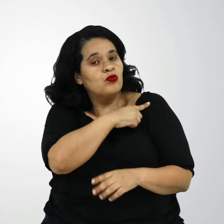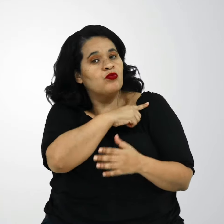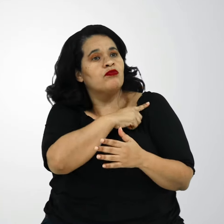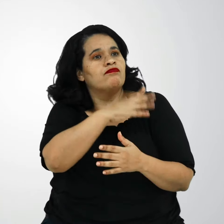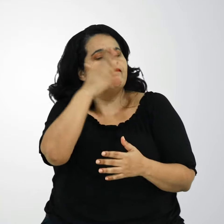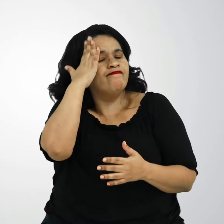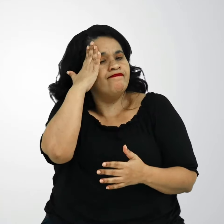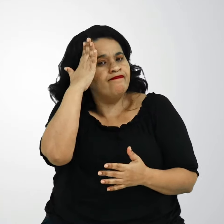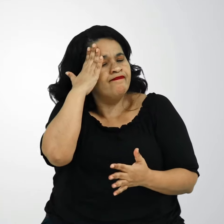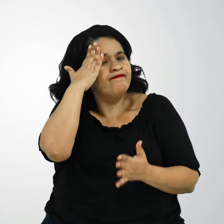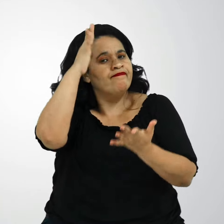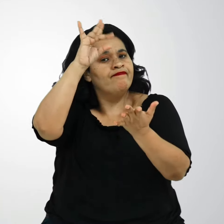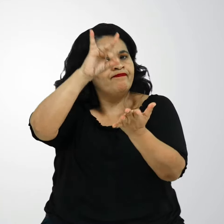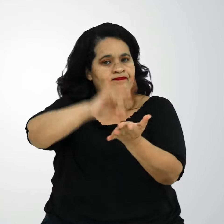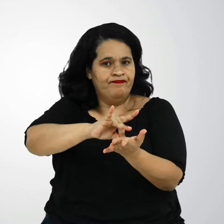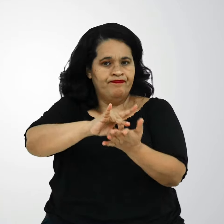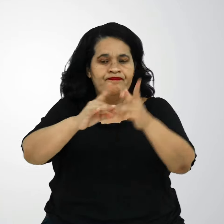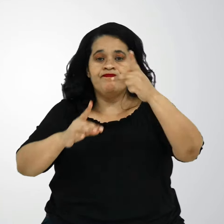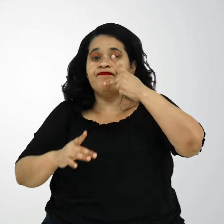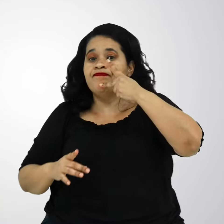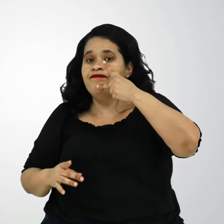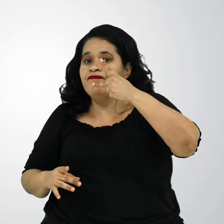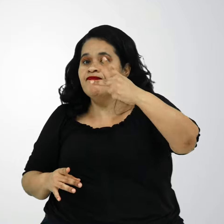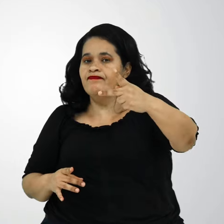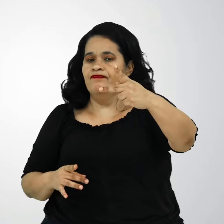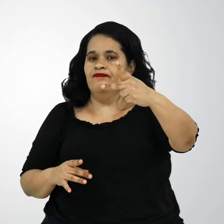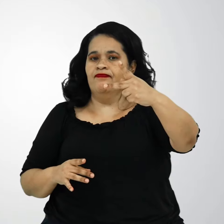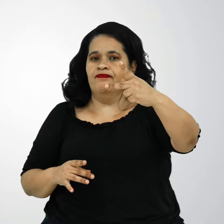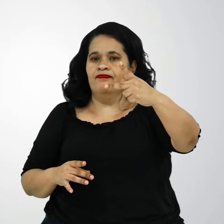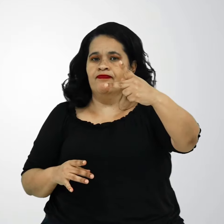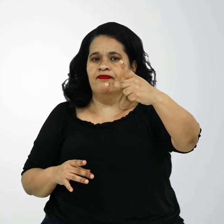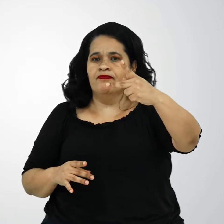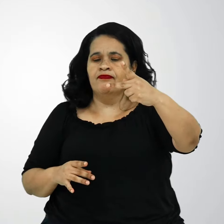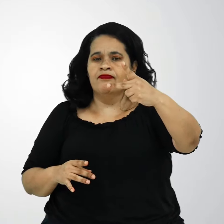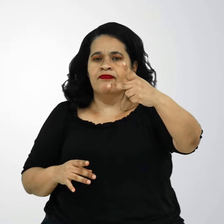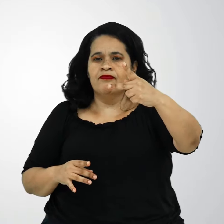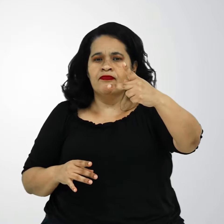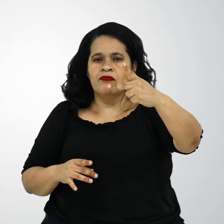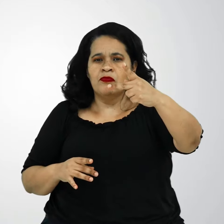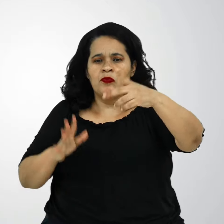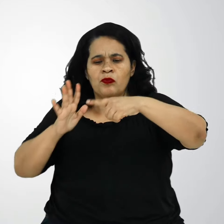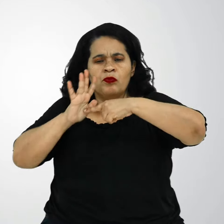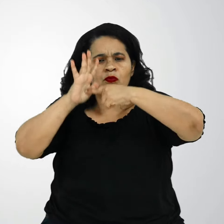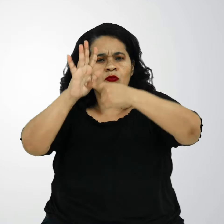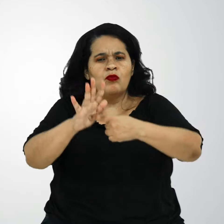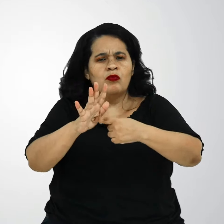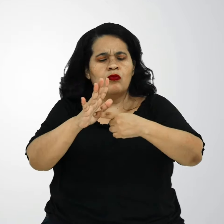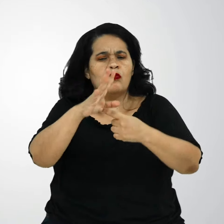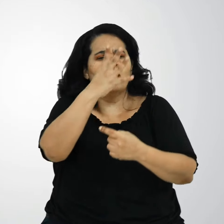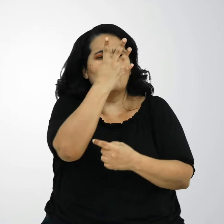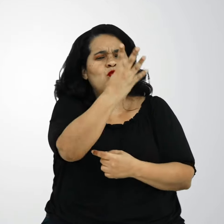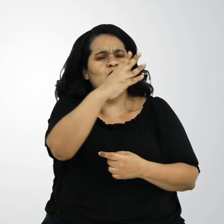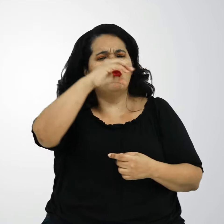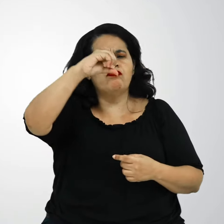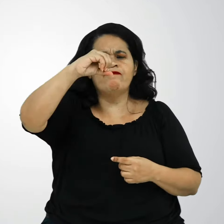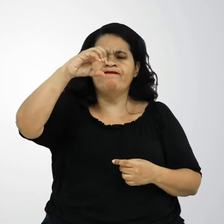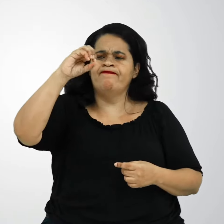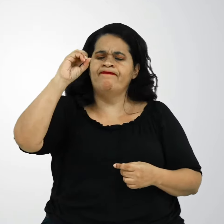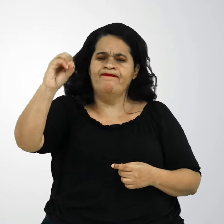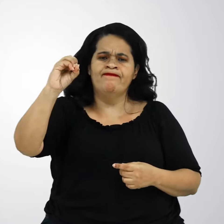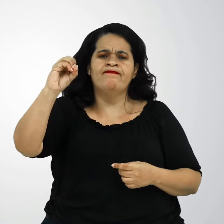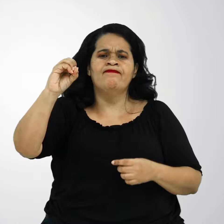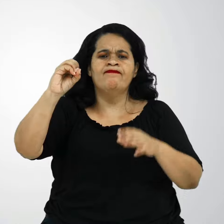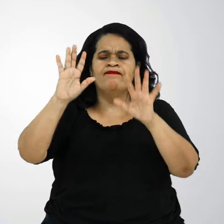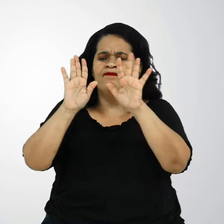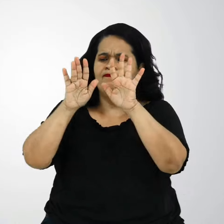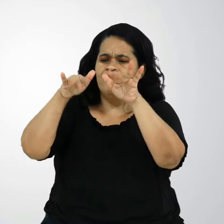profecia é o pleno de Deus, não é nada literal, não tem como você cravar 490 anos, não tem como você cravar ao